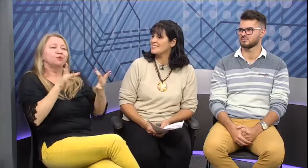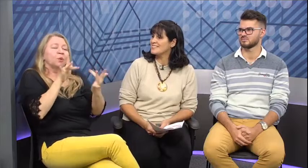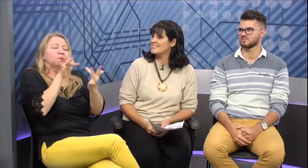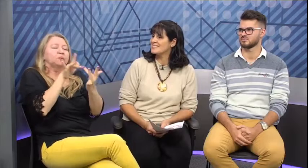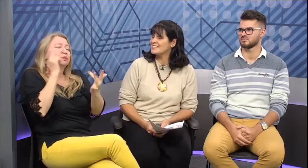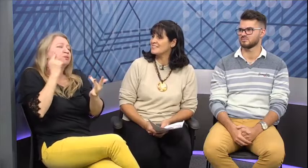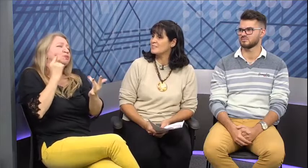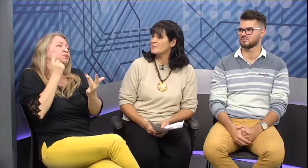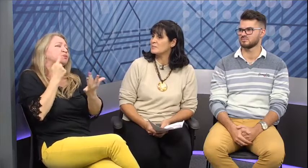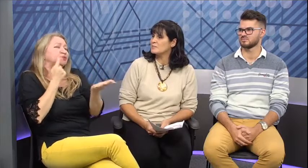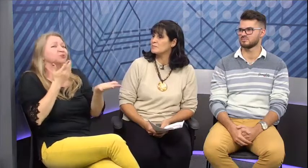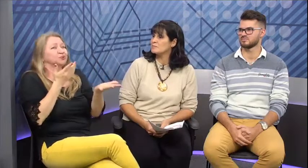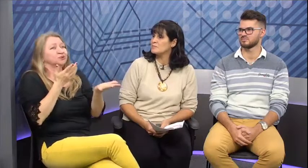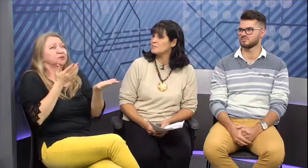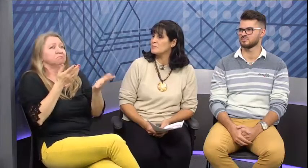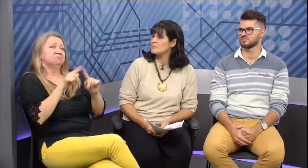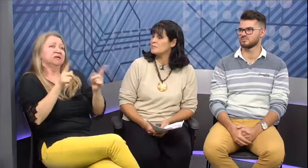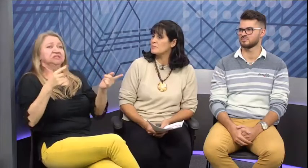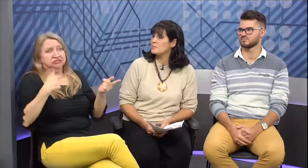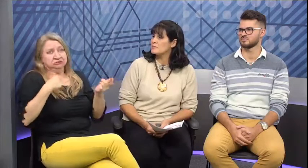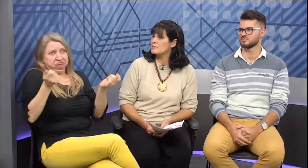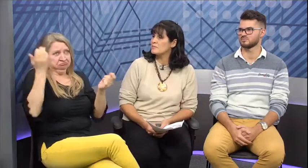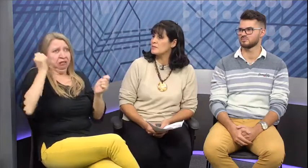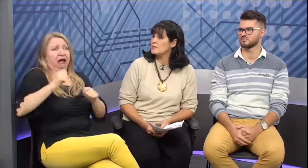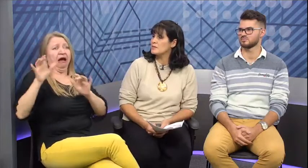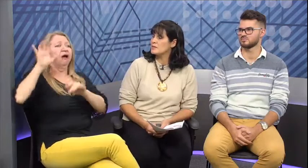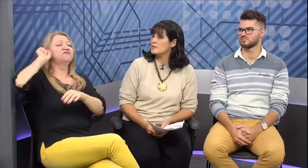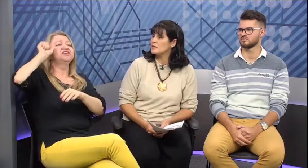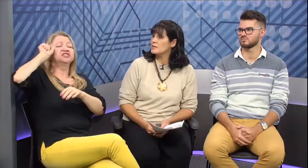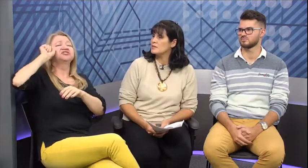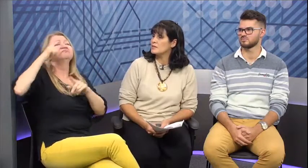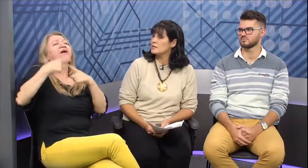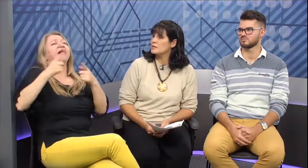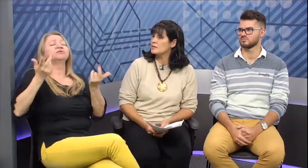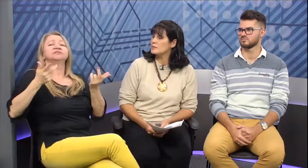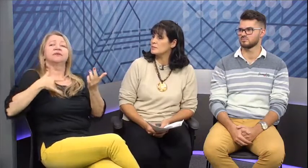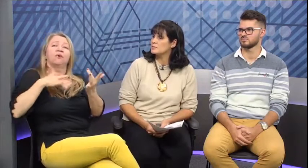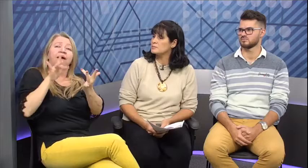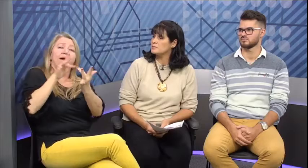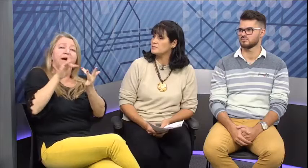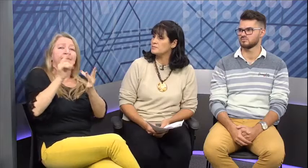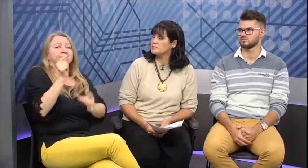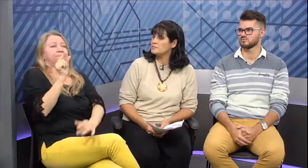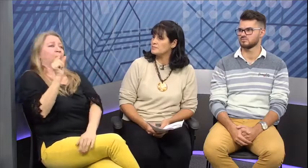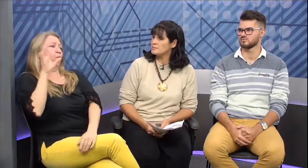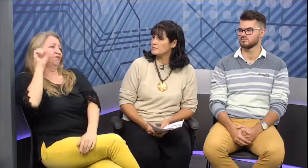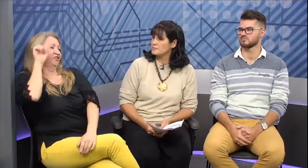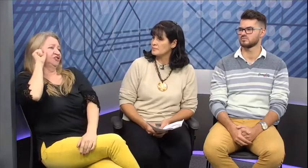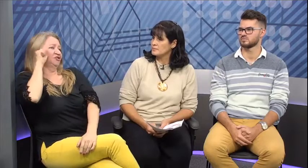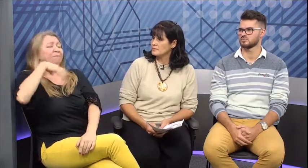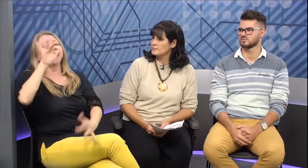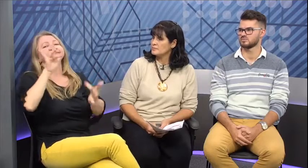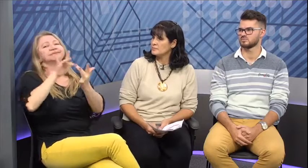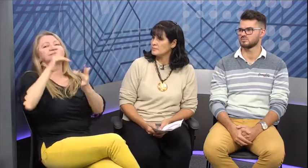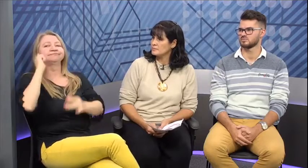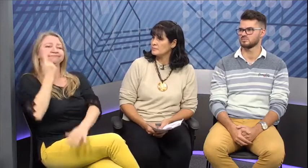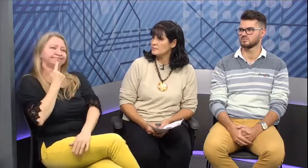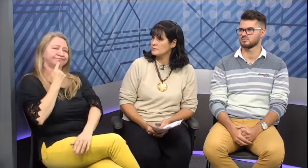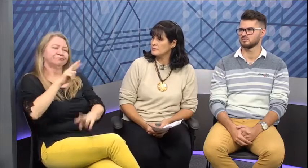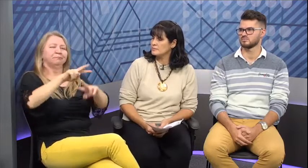surdo, né? É justamente pelo contato, né? Contato muito próximo com surdos, né? E ouvintes, eu tenho pouco contato com ouvintes,